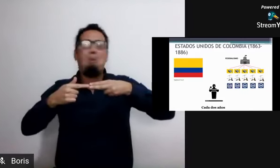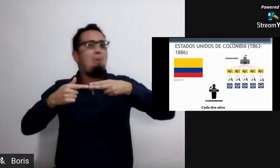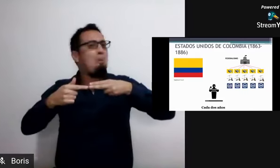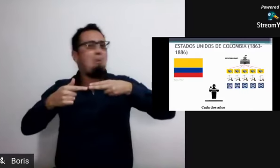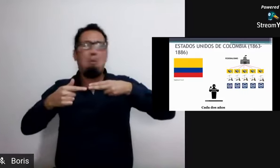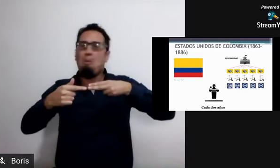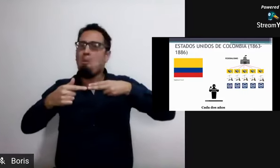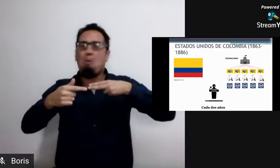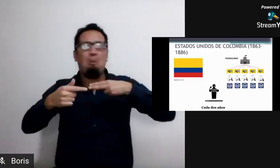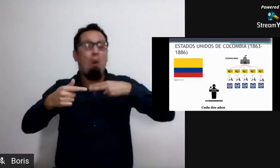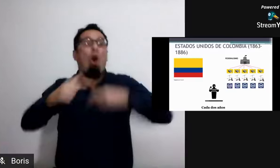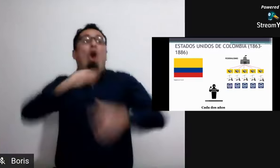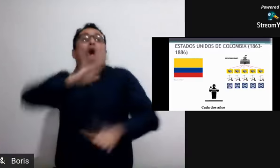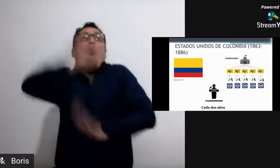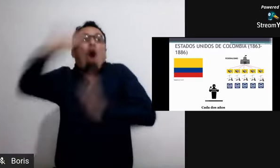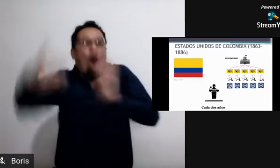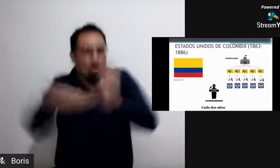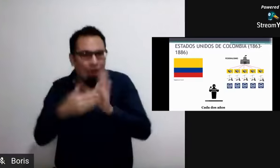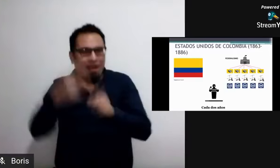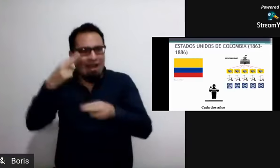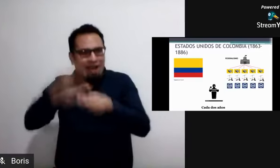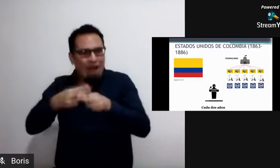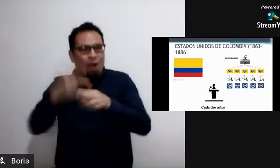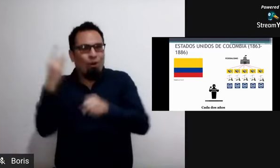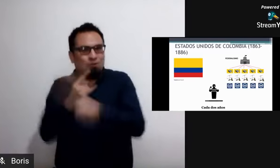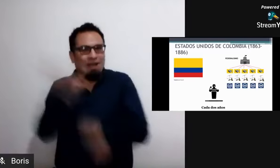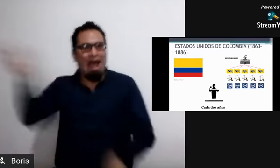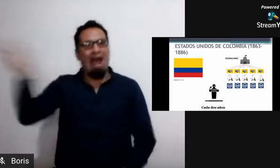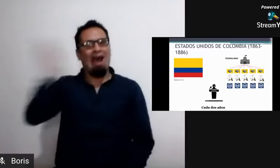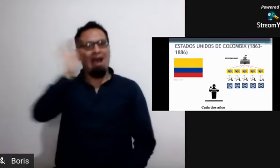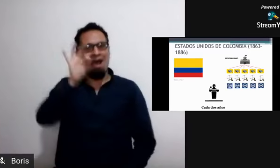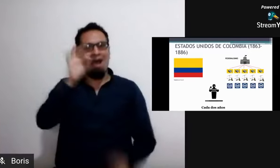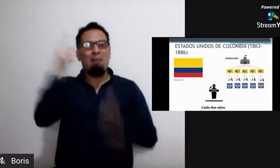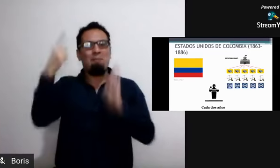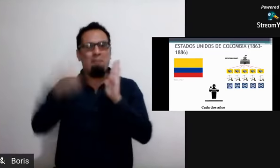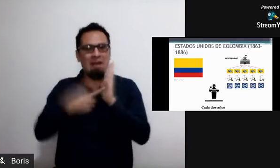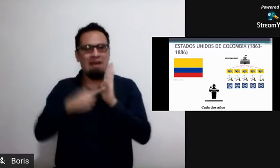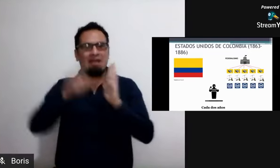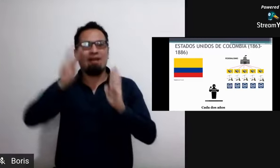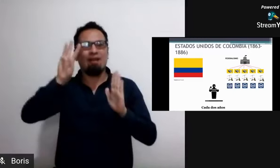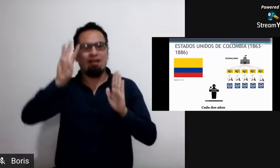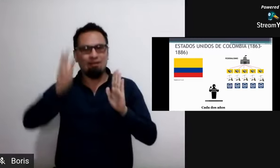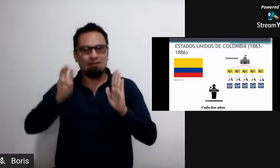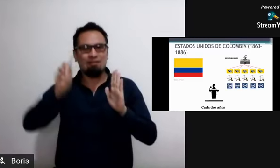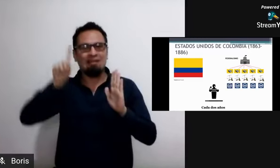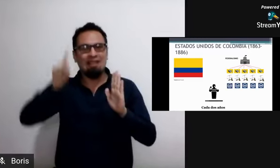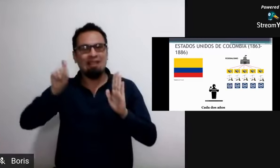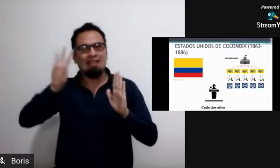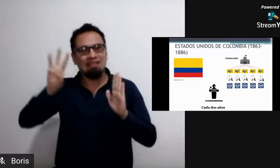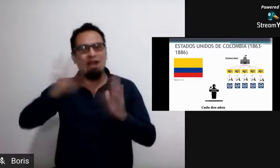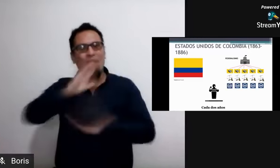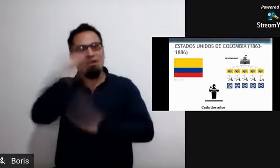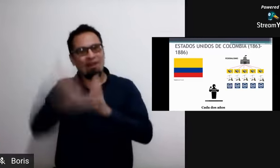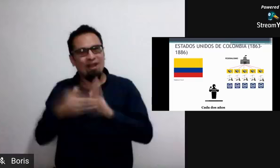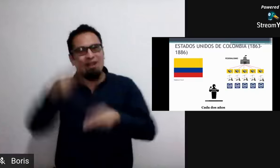estados federados a un gobierno central. Entonces, ese es el nombre que se utilizaba en el periodo